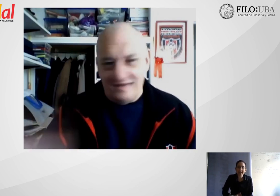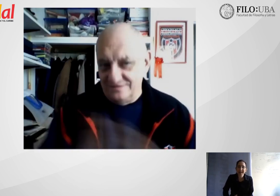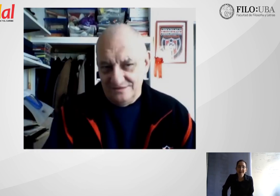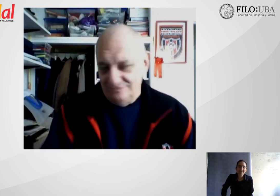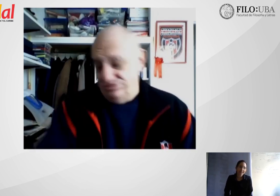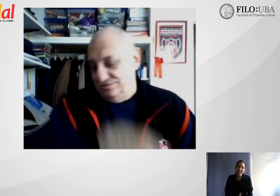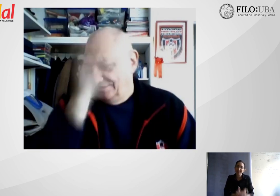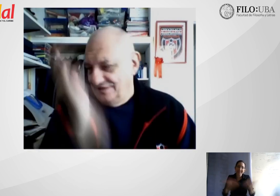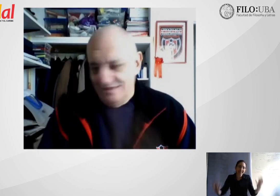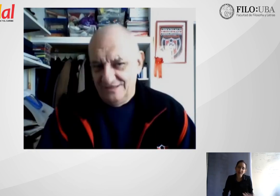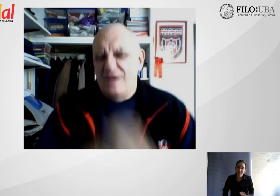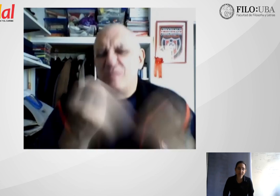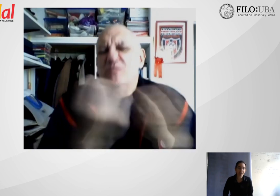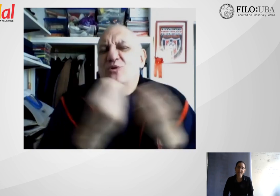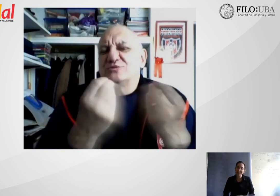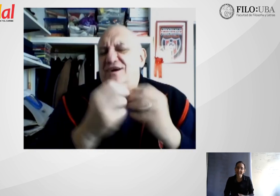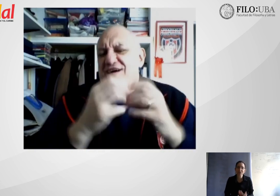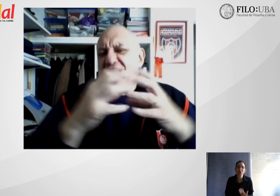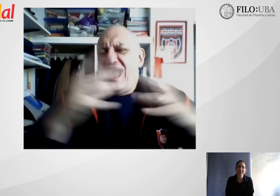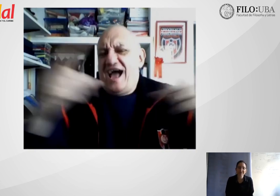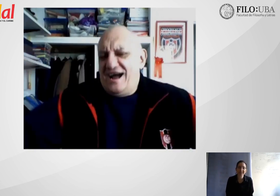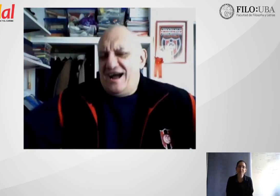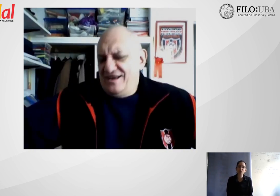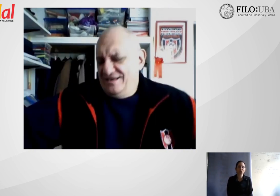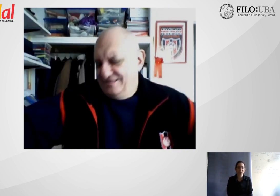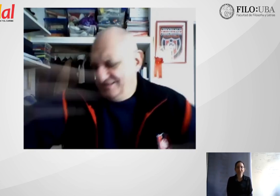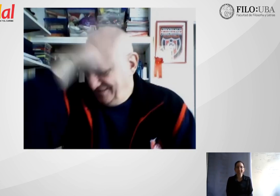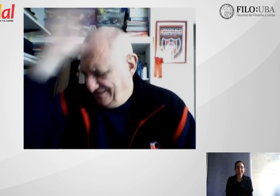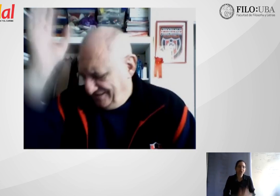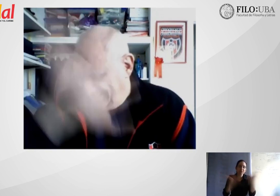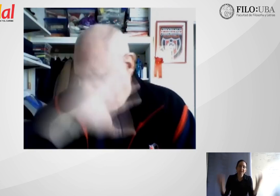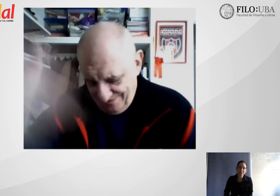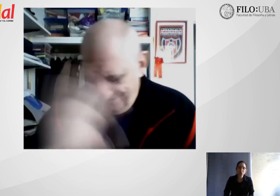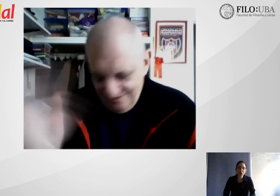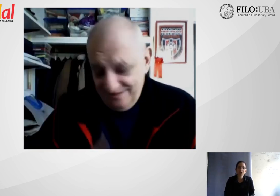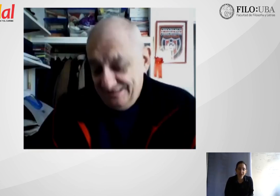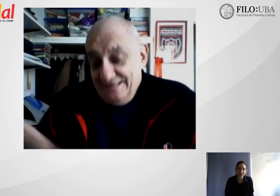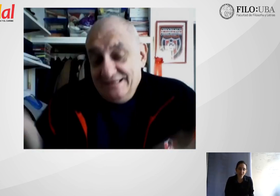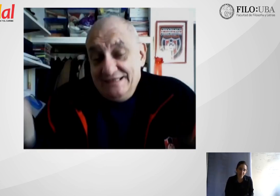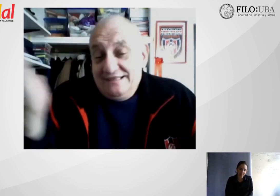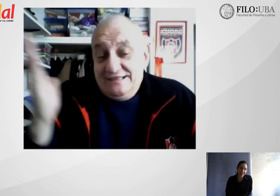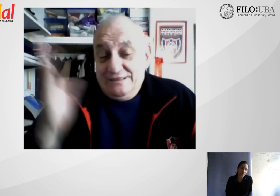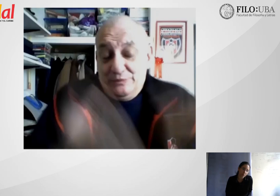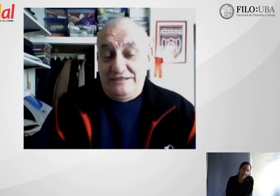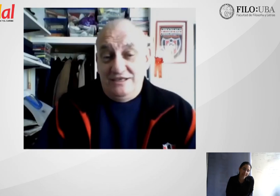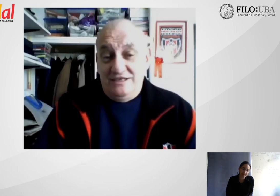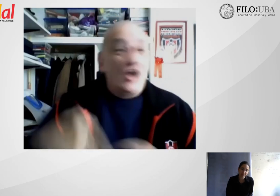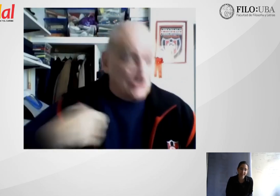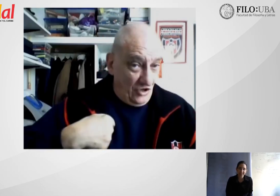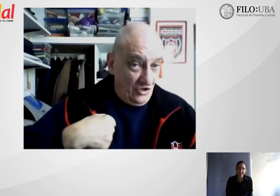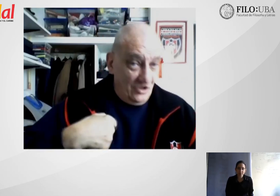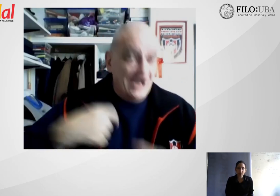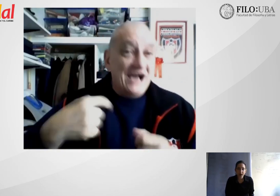comunidad, falta que se dé a conocer. La verdad que de esto todavía falta mucho. Y creo que falta mucho en todos lados sobre este